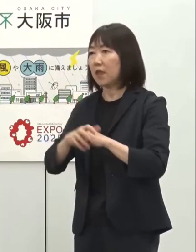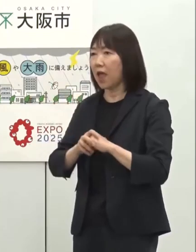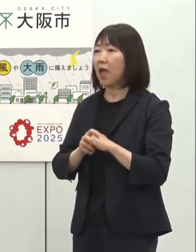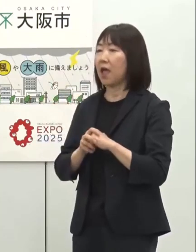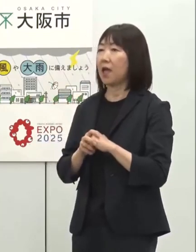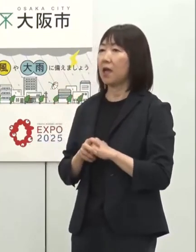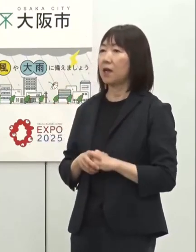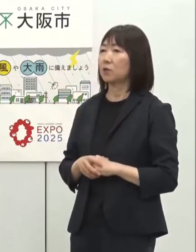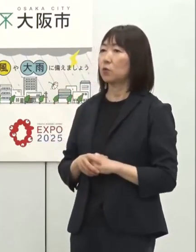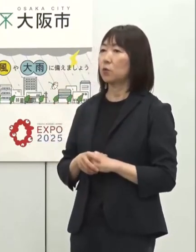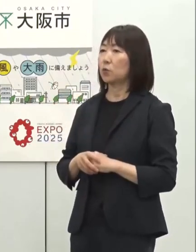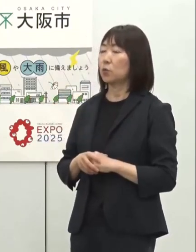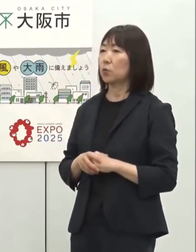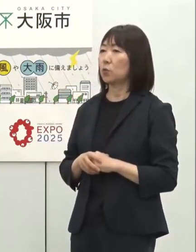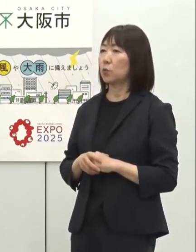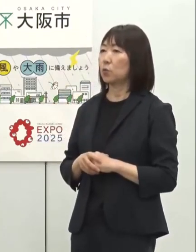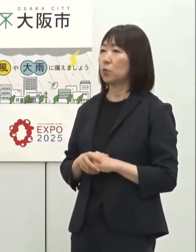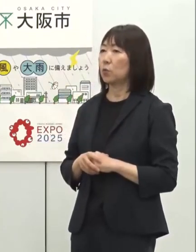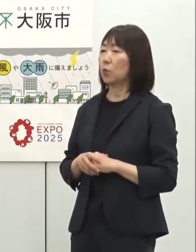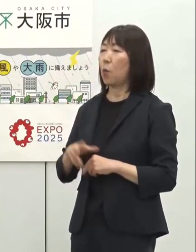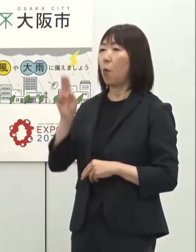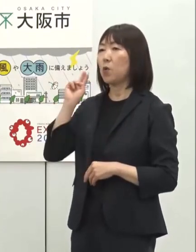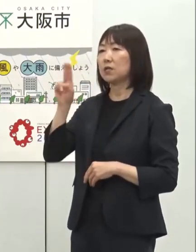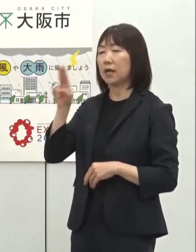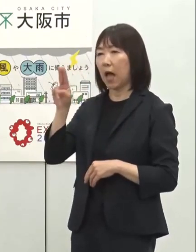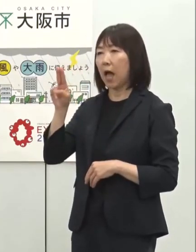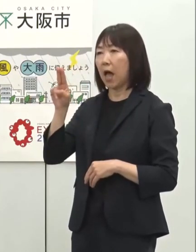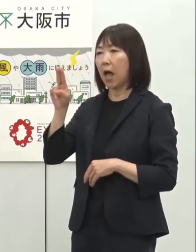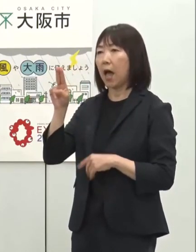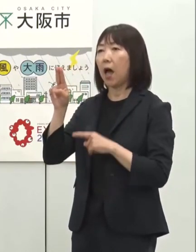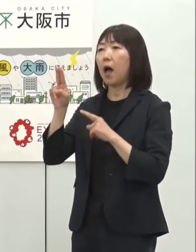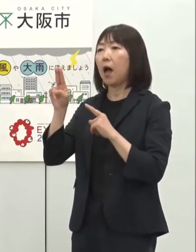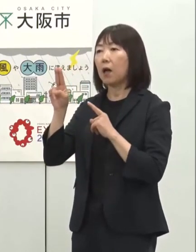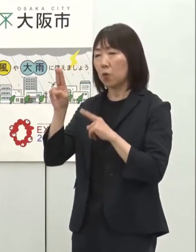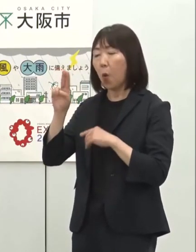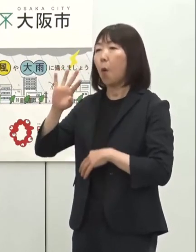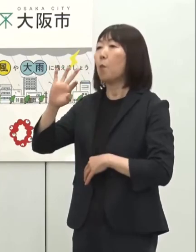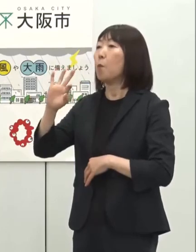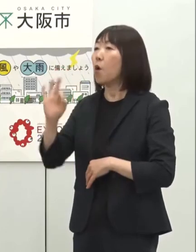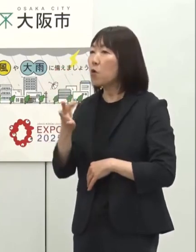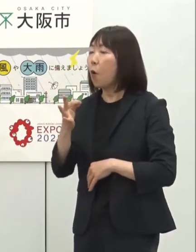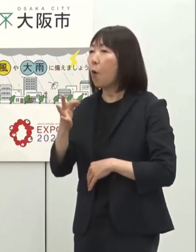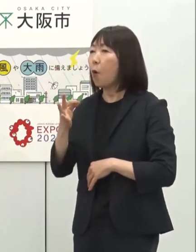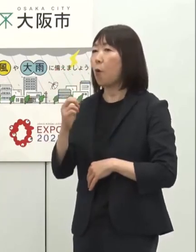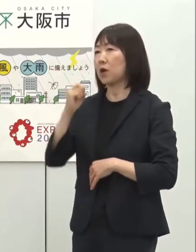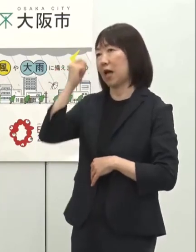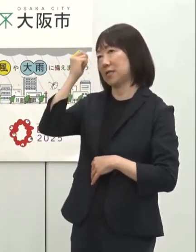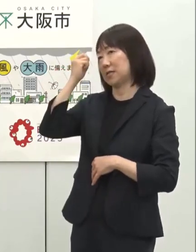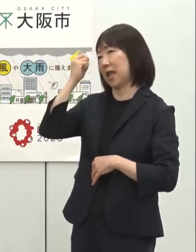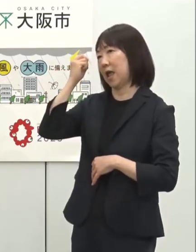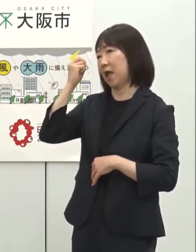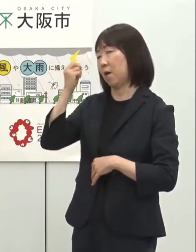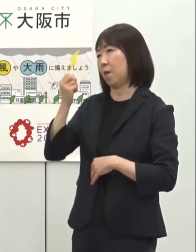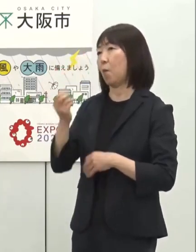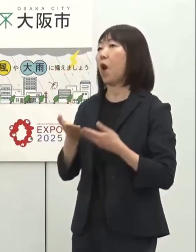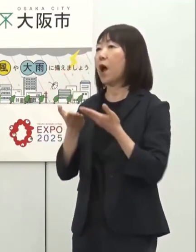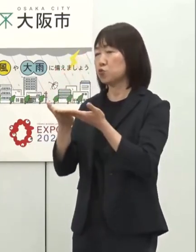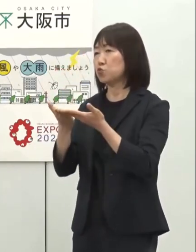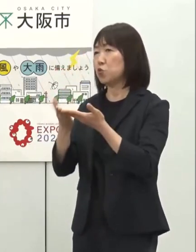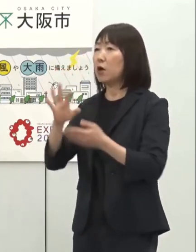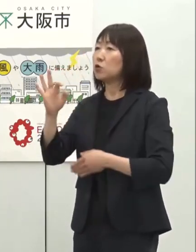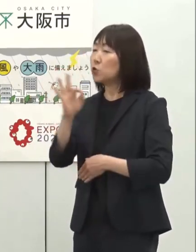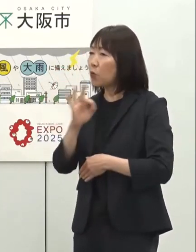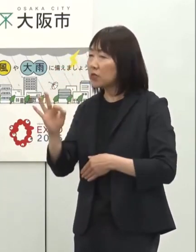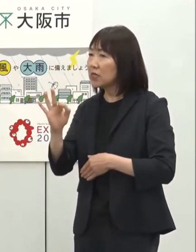にこうあの大阪のものをこう感じてもらえると大阪の商品や商材